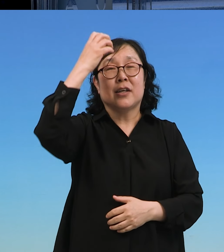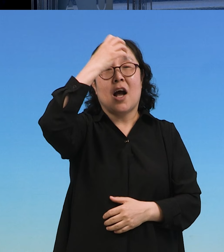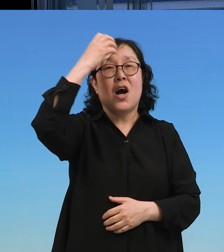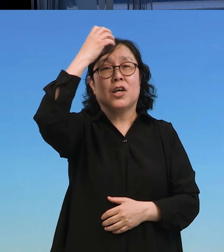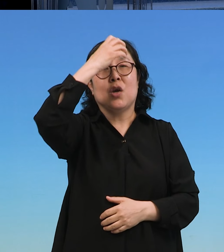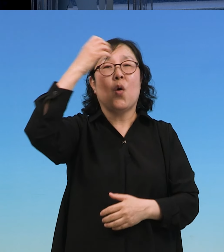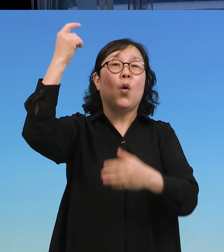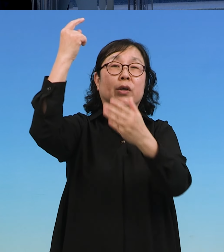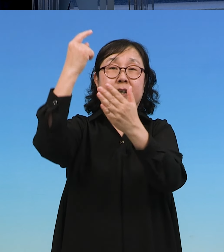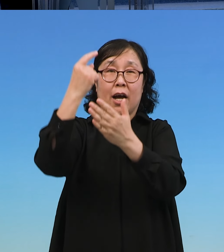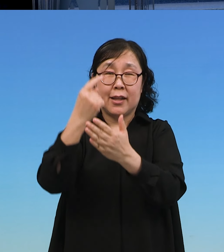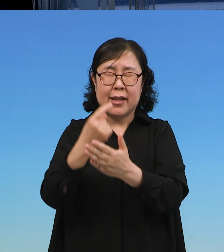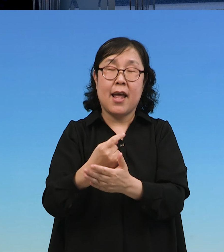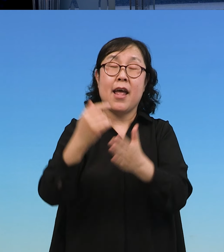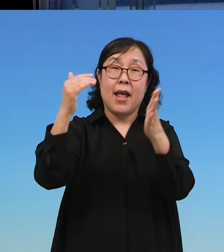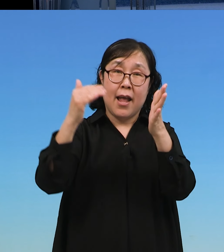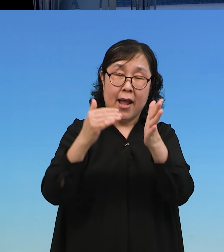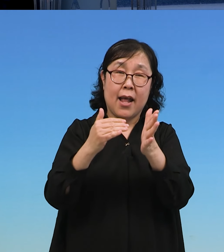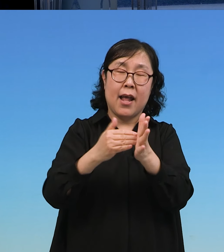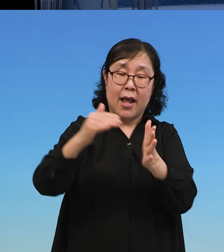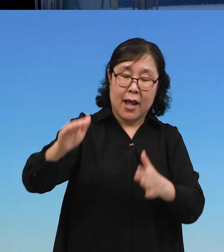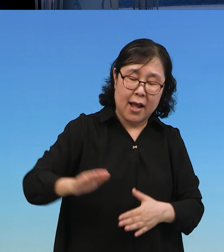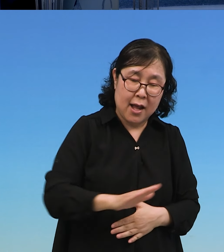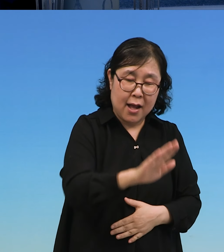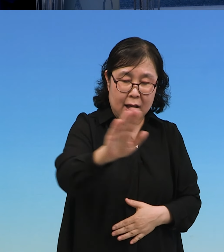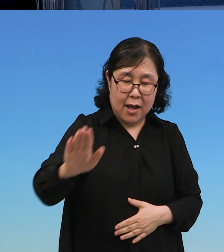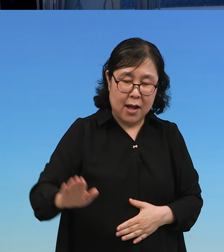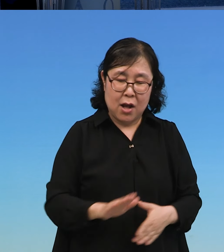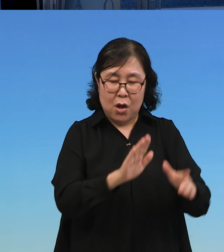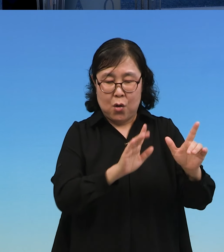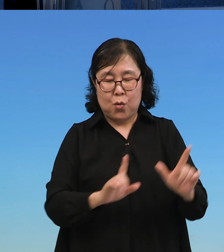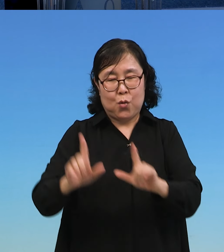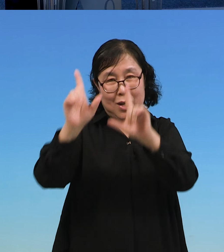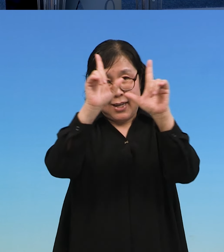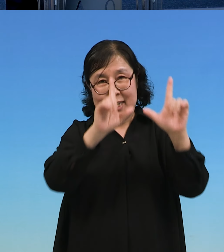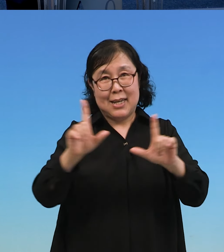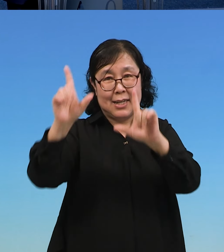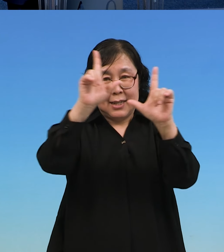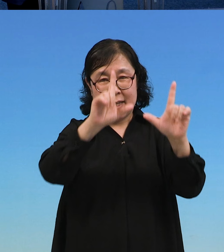성령이 오셨네. 우리 인생 가운데